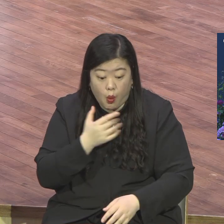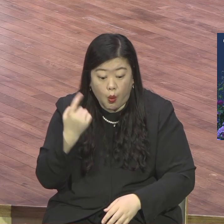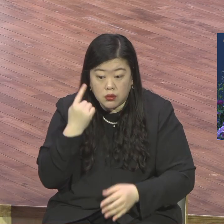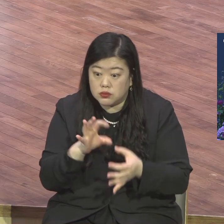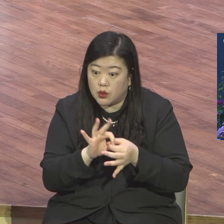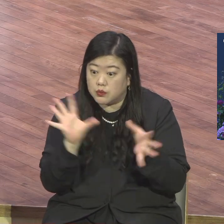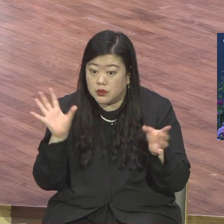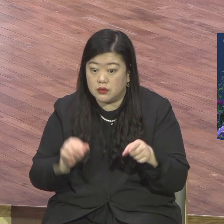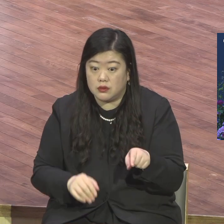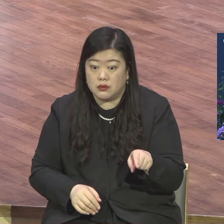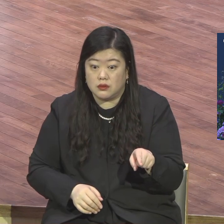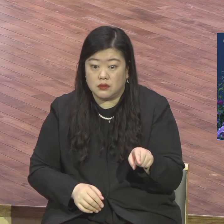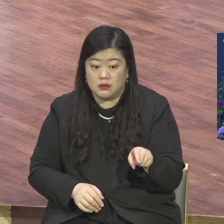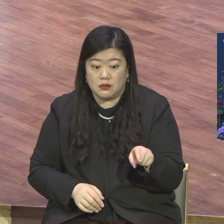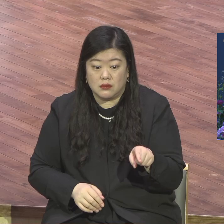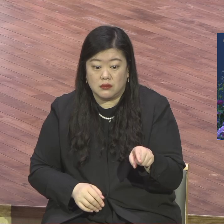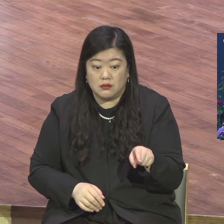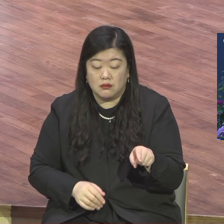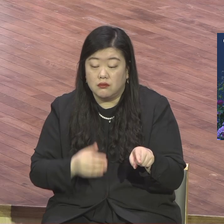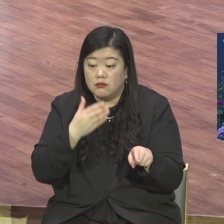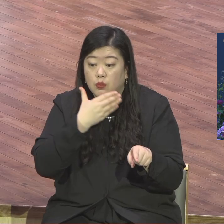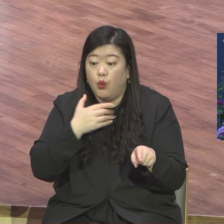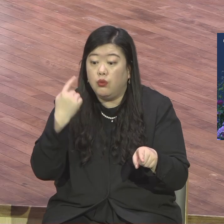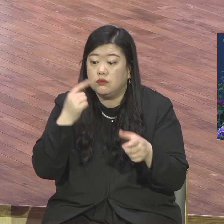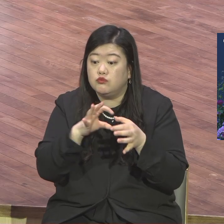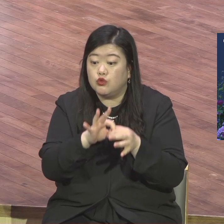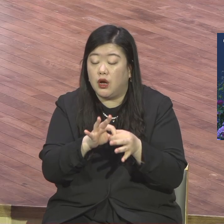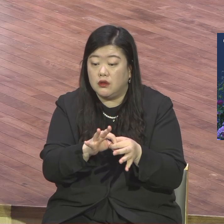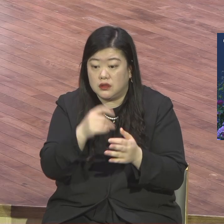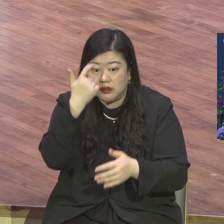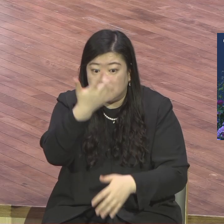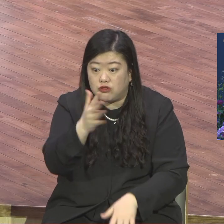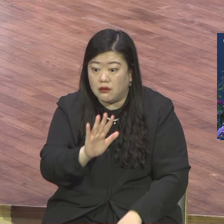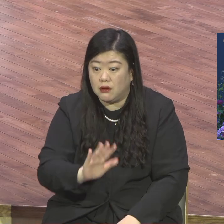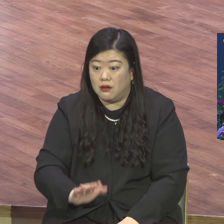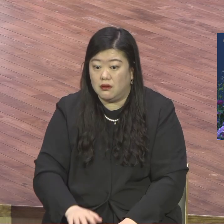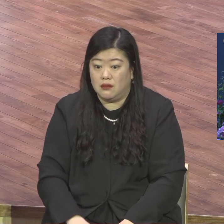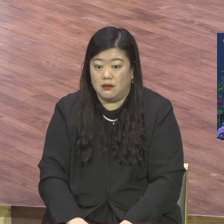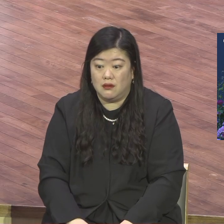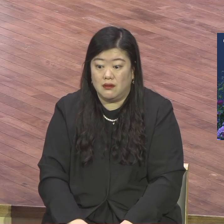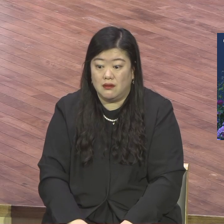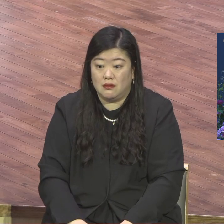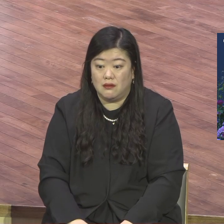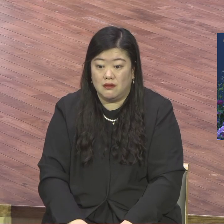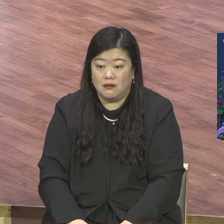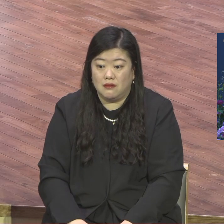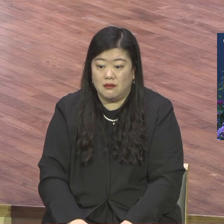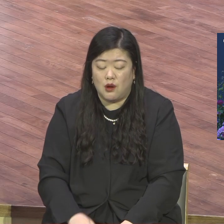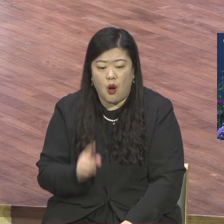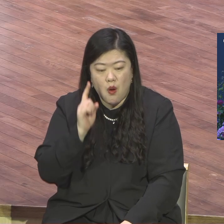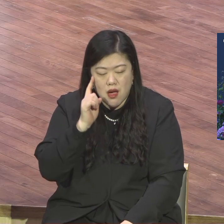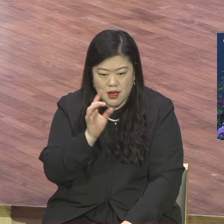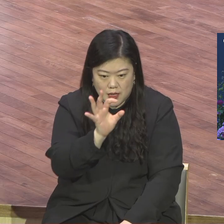여전히 우리는 그런 영향 속에 지금 그대로 살고 있어요.